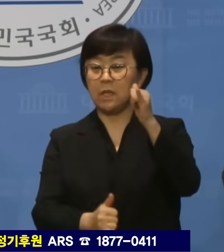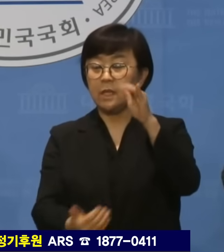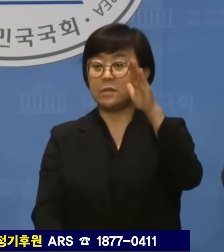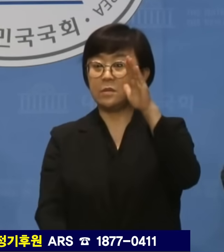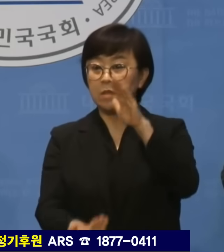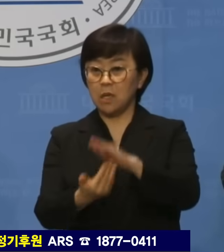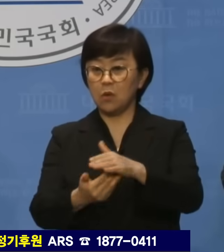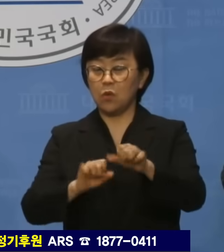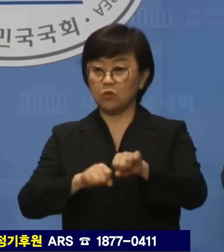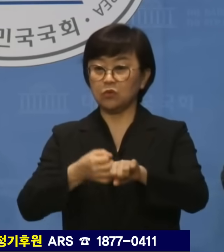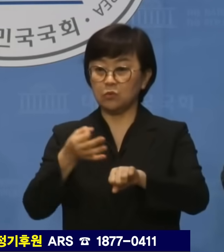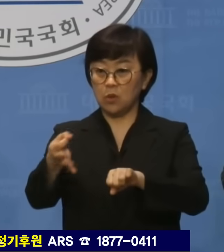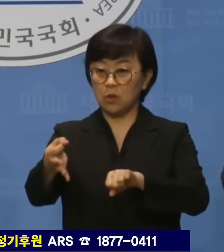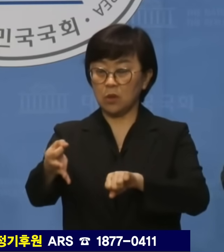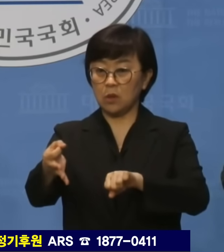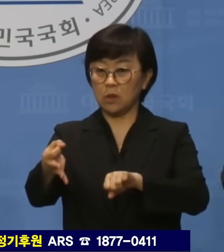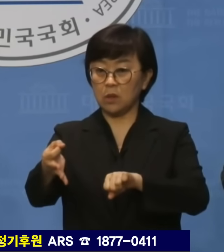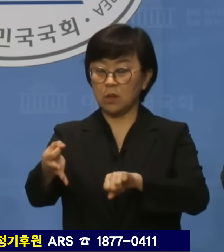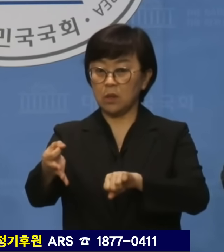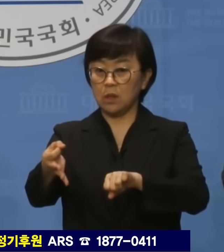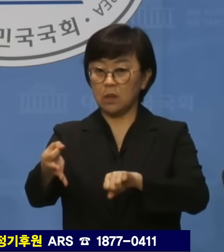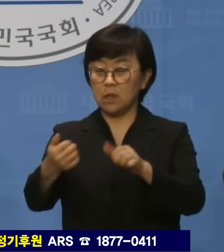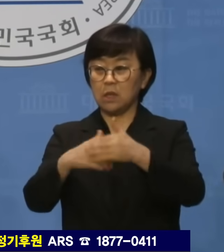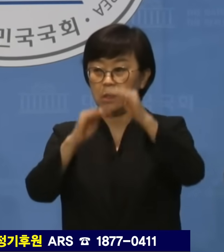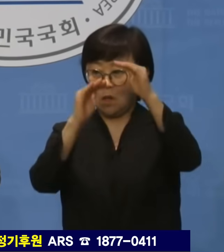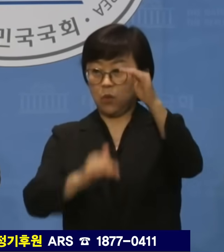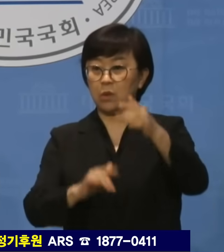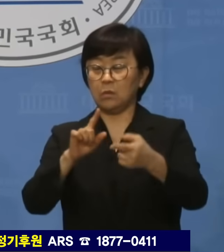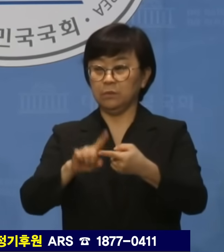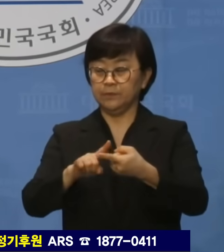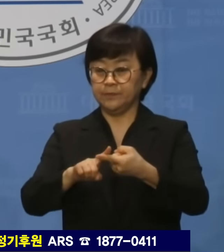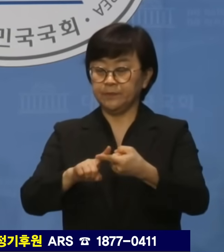중징계인 과징금 부과 결정까지 했던 이 사안이